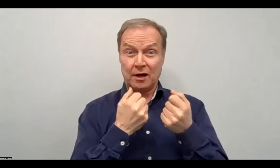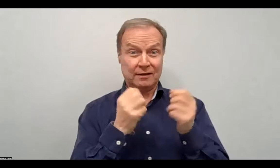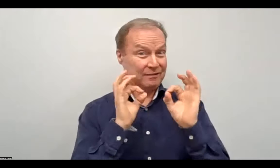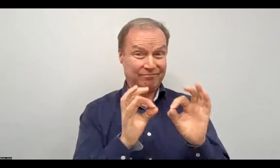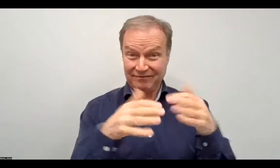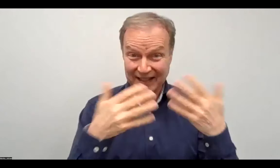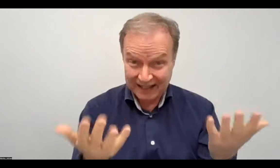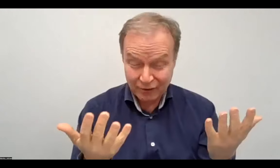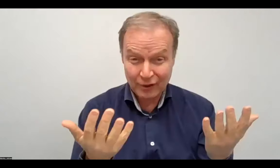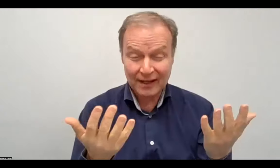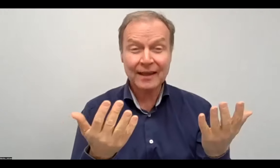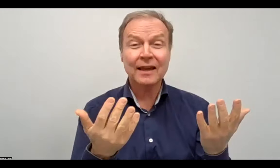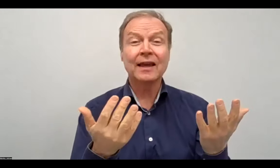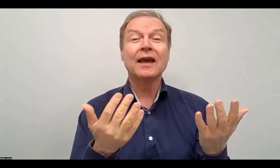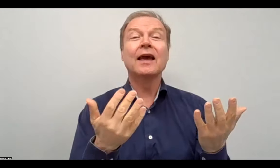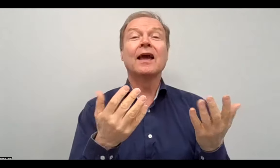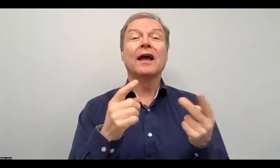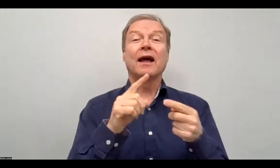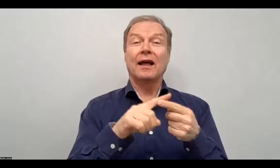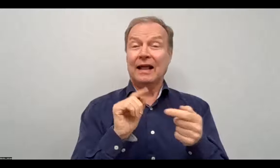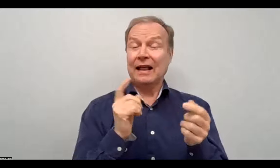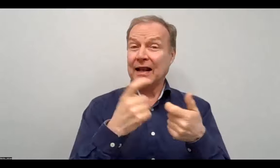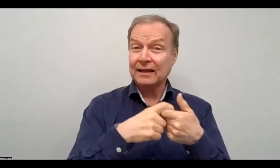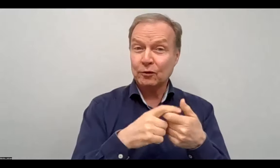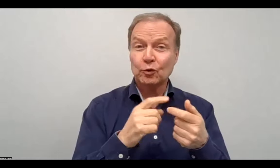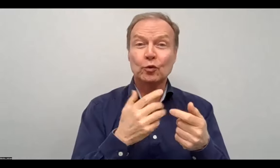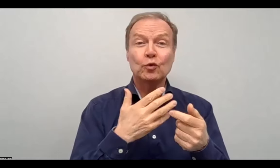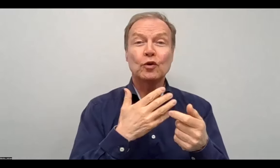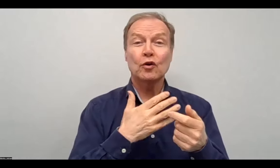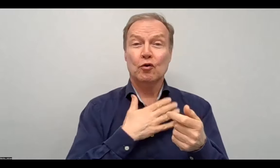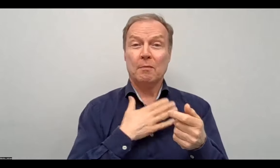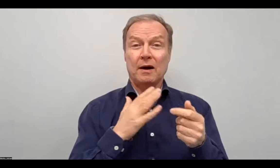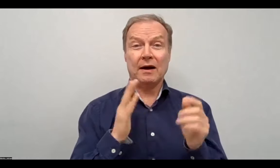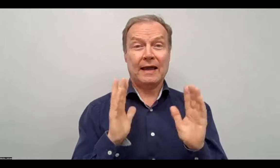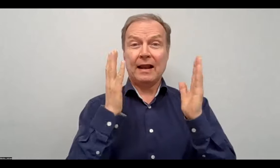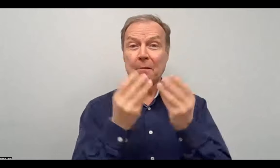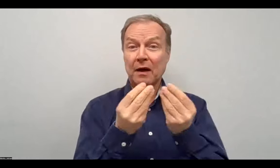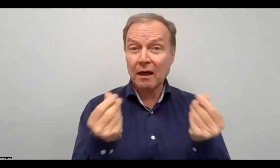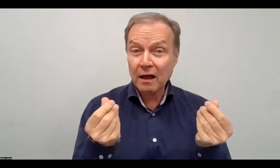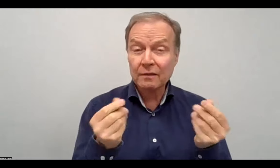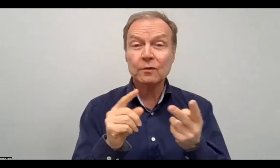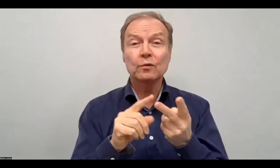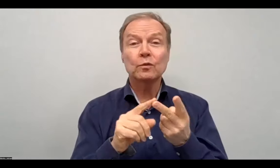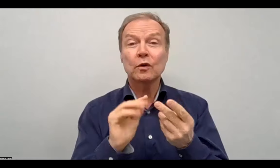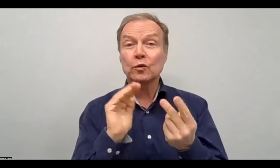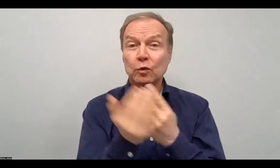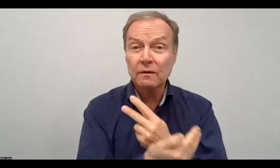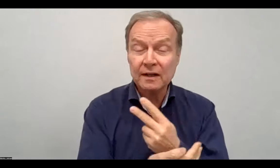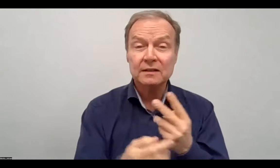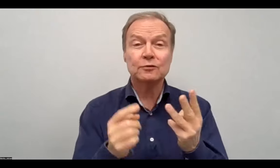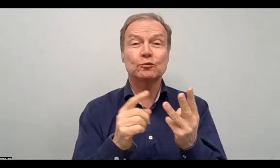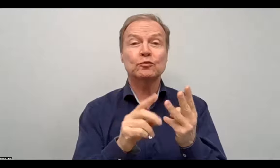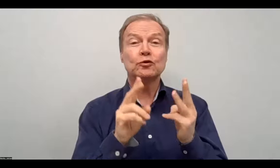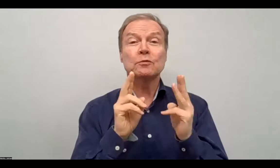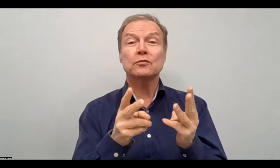tietoa omalla kielellä. Jos tiedonsaanti omalla äidinkielellä ei toteudu, niin sehän